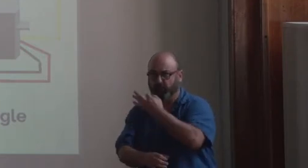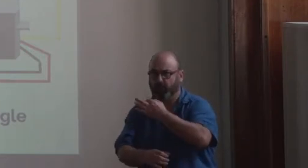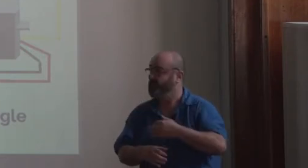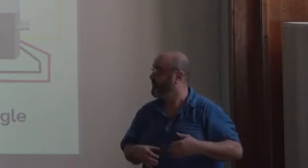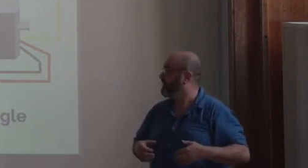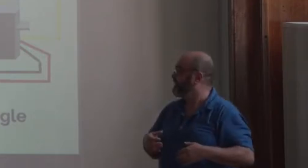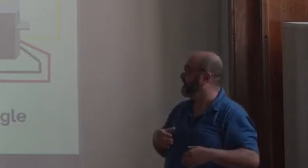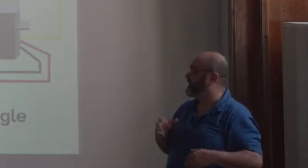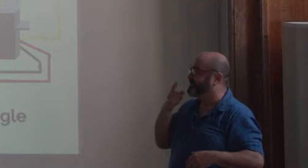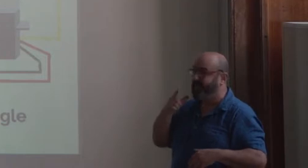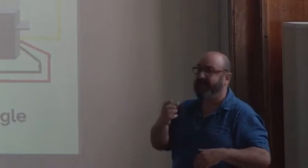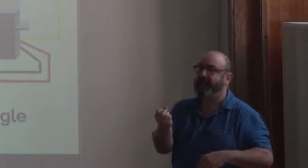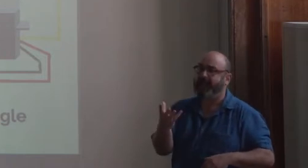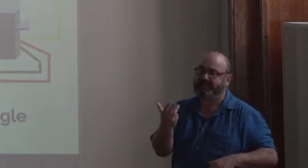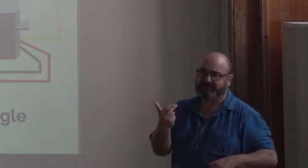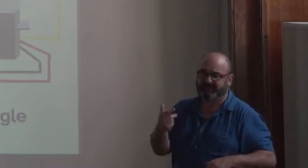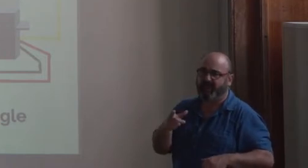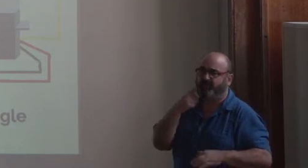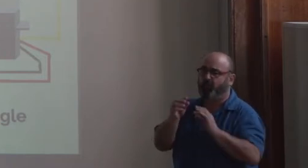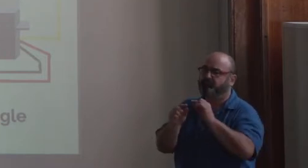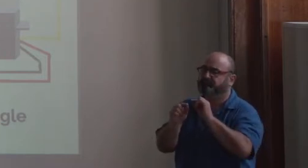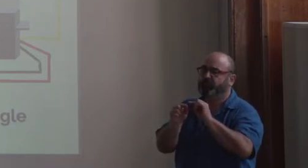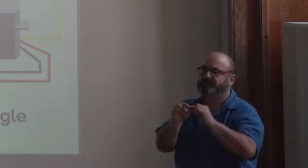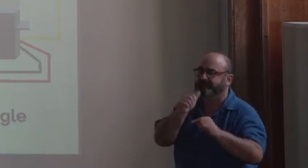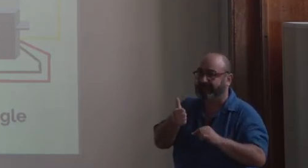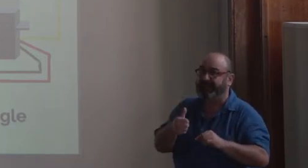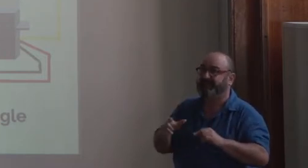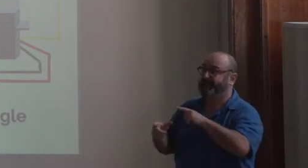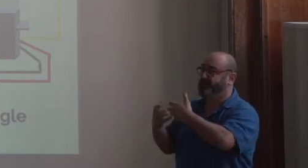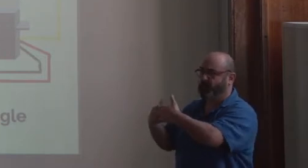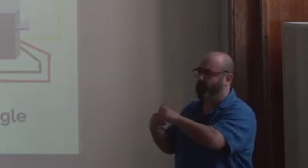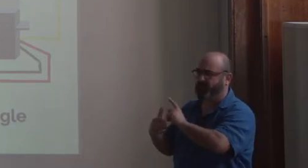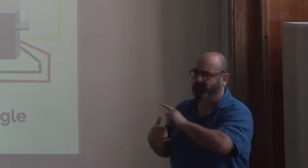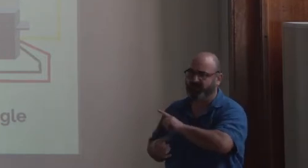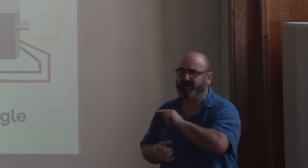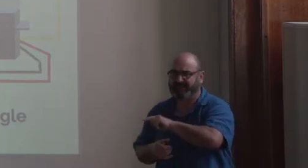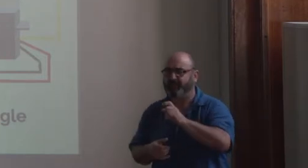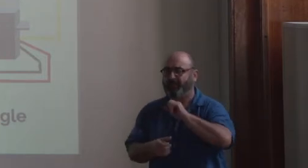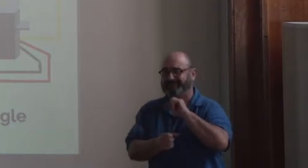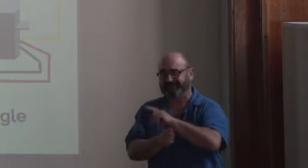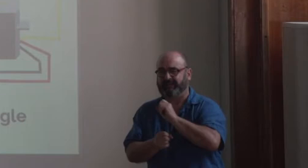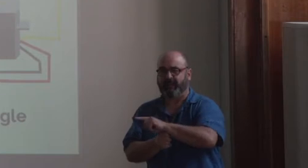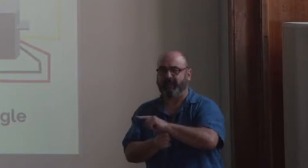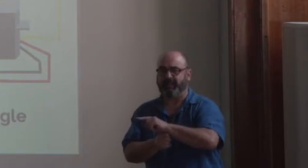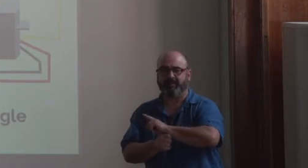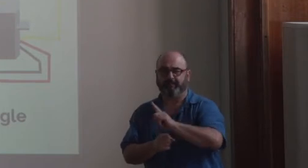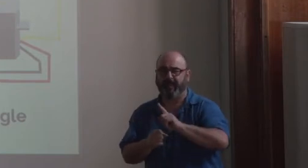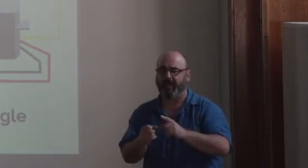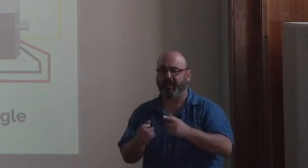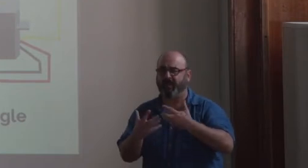c'est pour une LED, ça va, pour des petites utilisations, mais sinon c'est plus censé être utilisé pour du signal que pour vraiment